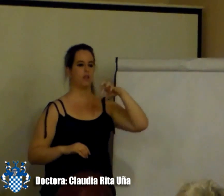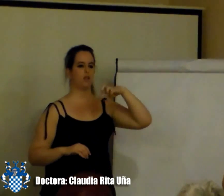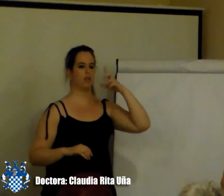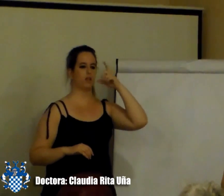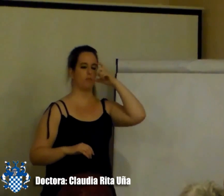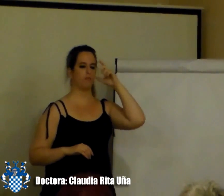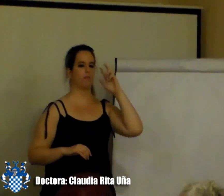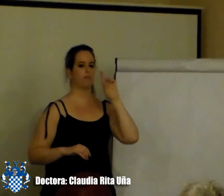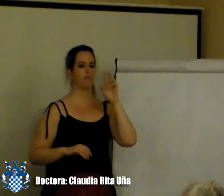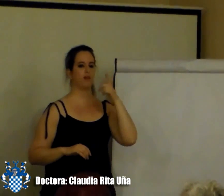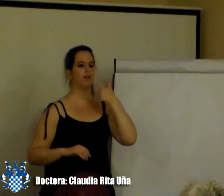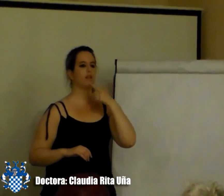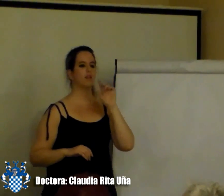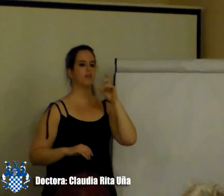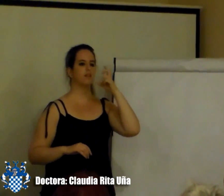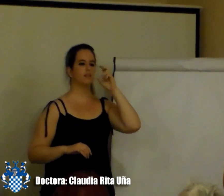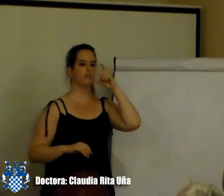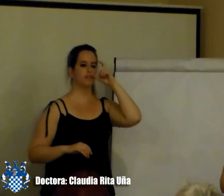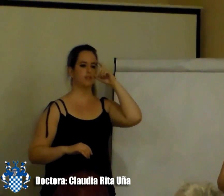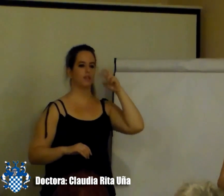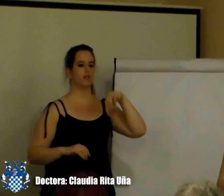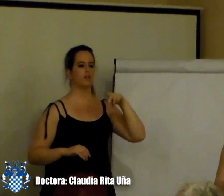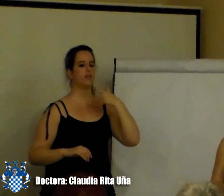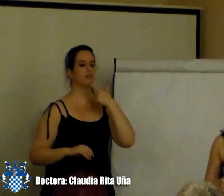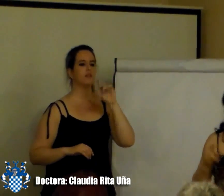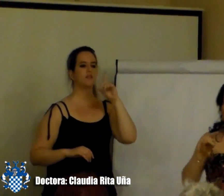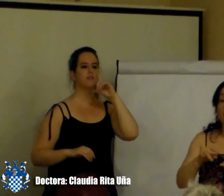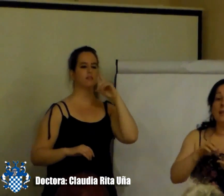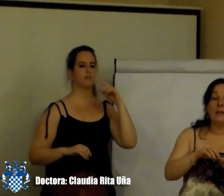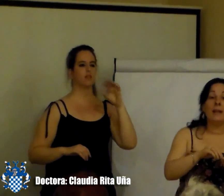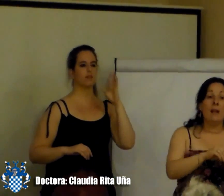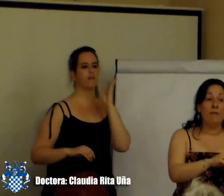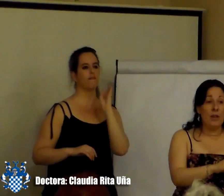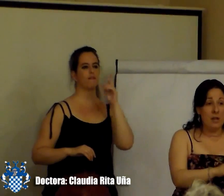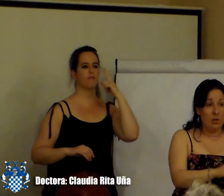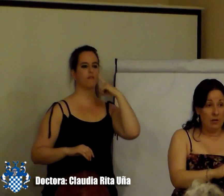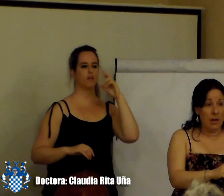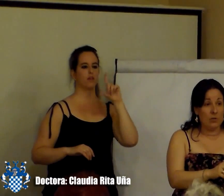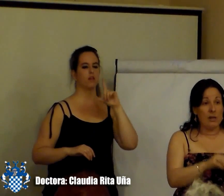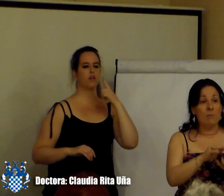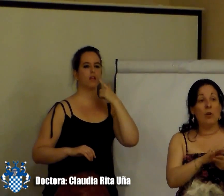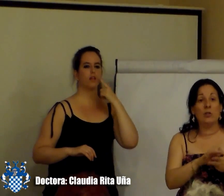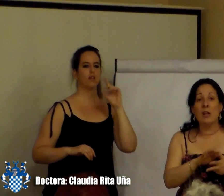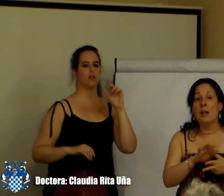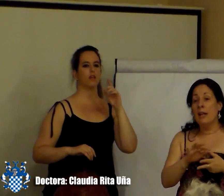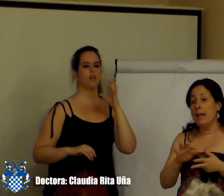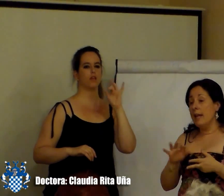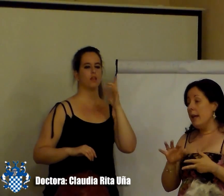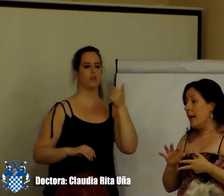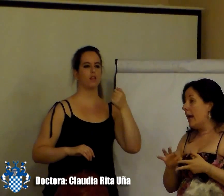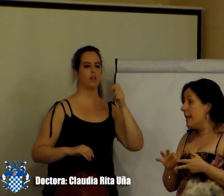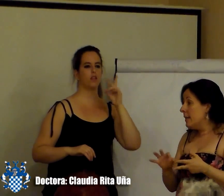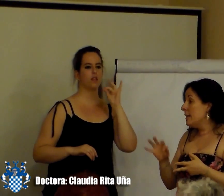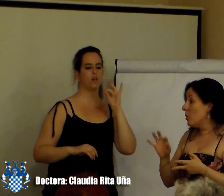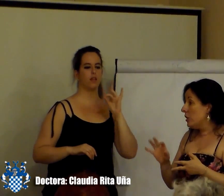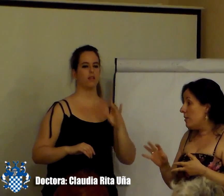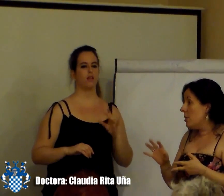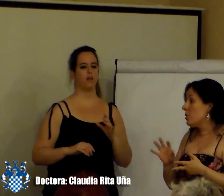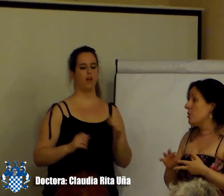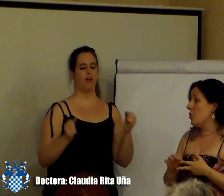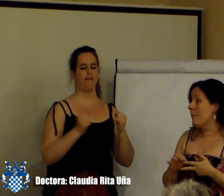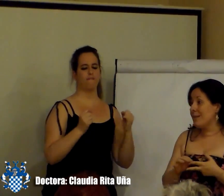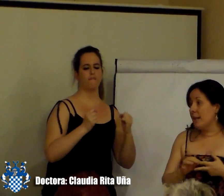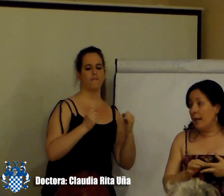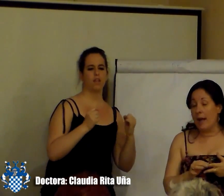múltiples, hipersensibilidad al calor, al frío, mayormente tienen al frío, los estímulos calientes